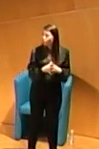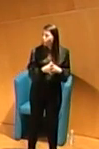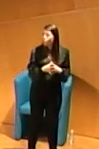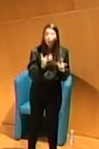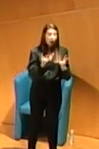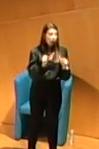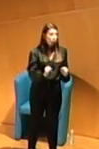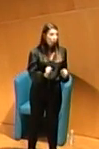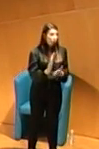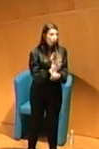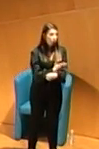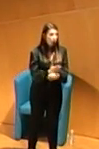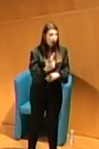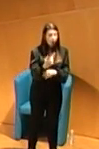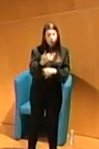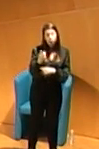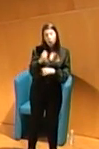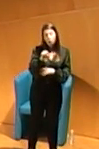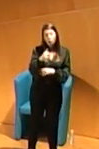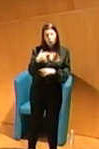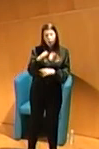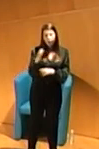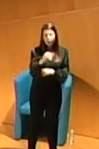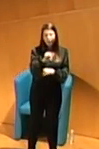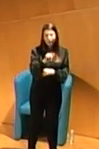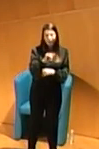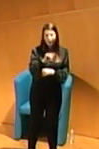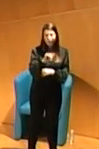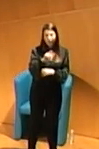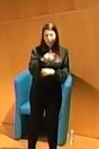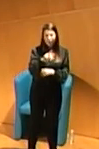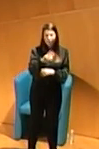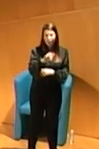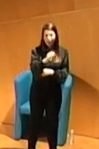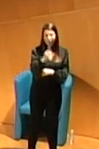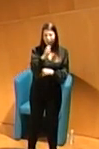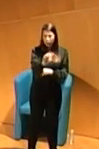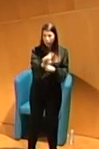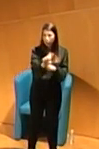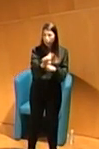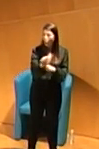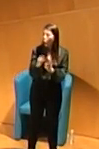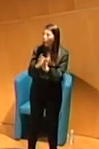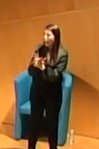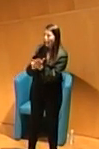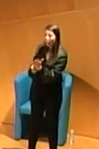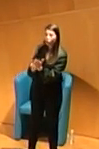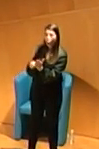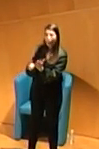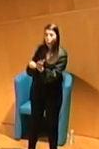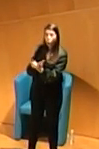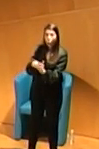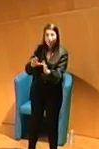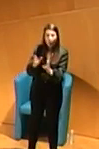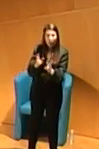un poème de Anne Sylvestre. En fait, je l'avais mis dans le livre et puis je pense que vous l'avez enlevé, sinon il y aurait eu des droits d'auteur à payer, je pense.